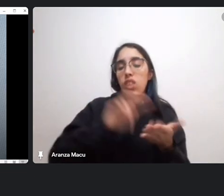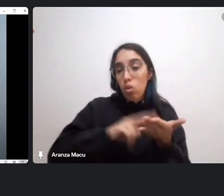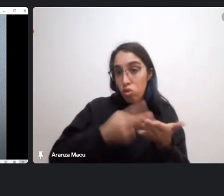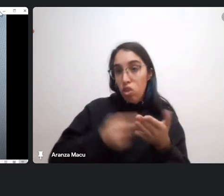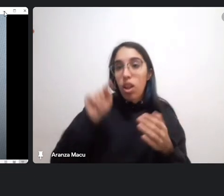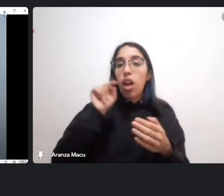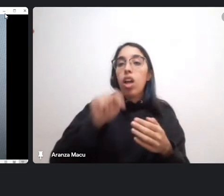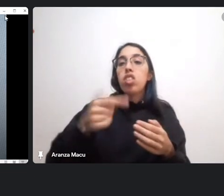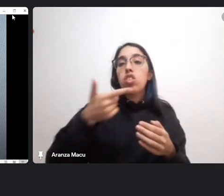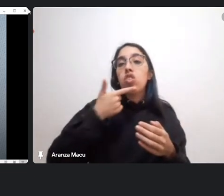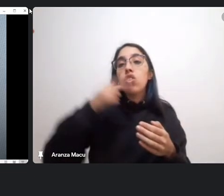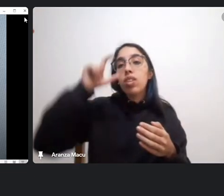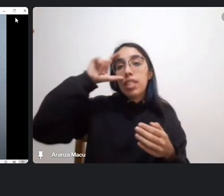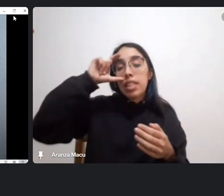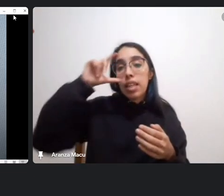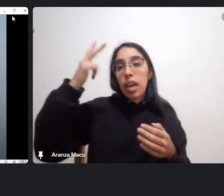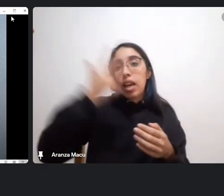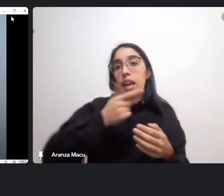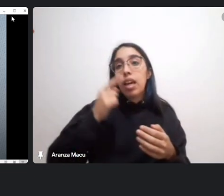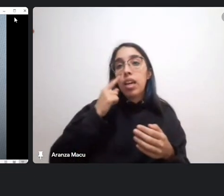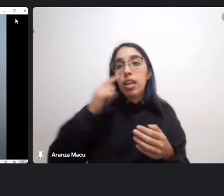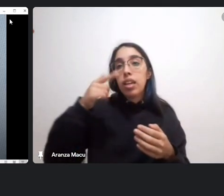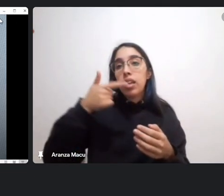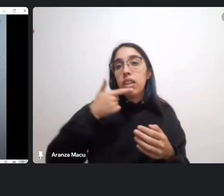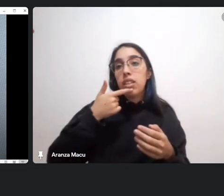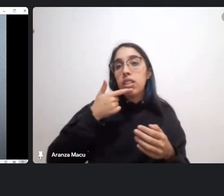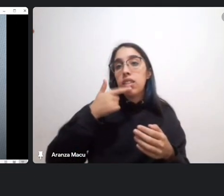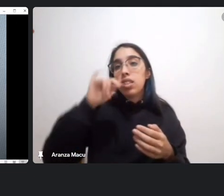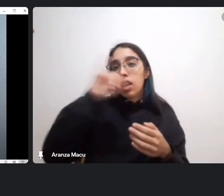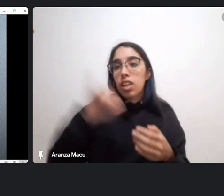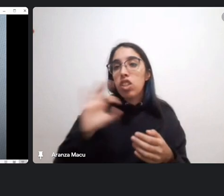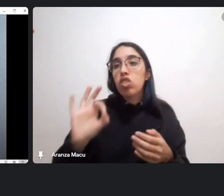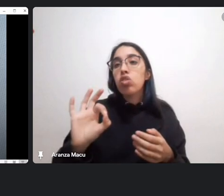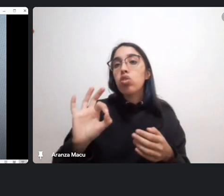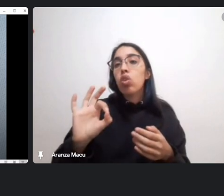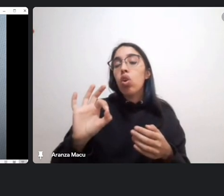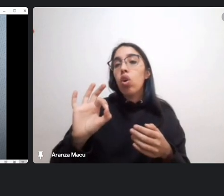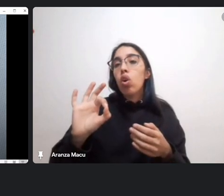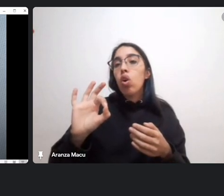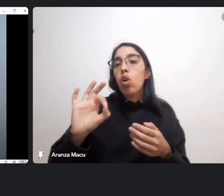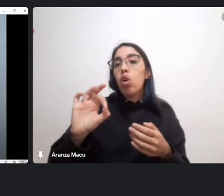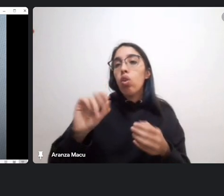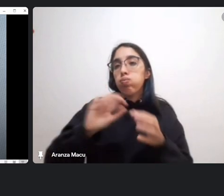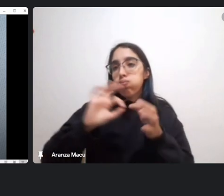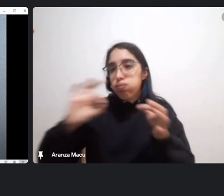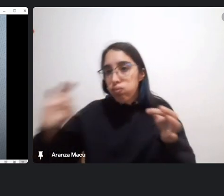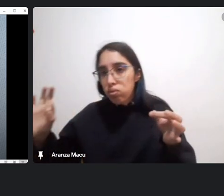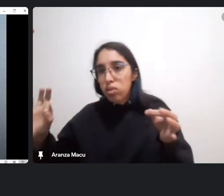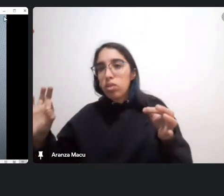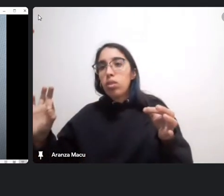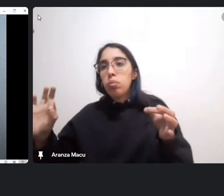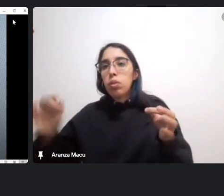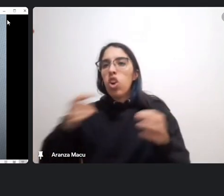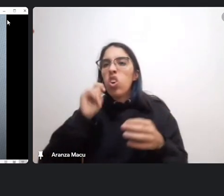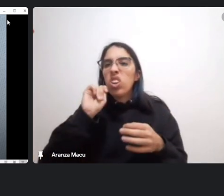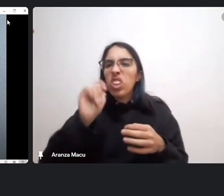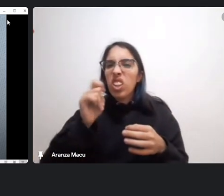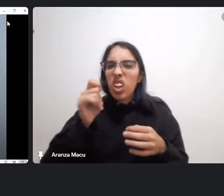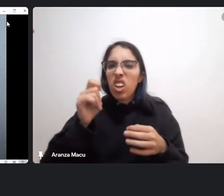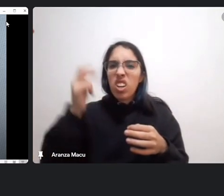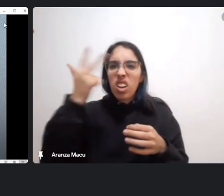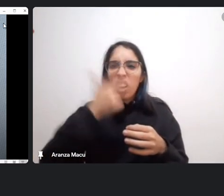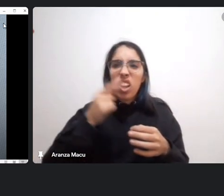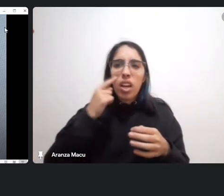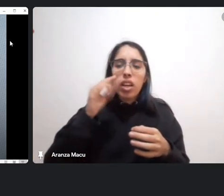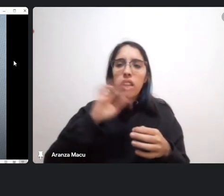está identificado. No decimos quién lo hizo. En la mayoría de los países, el gobierno hizo tal cosa, no, sino que